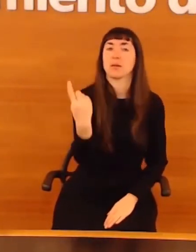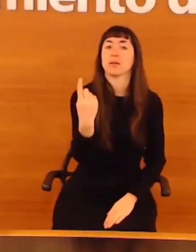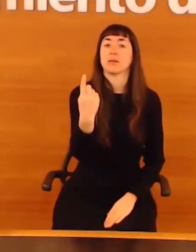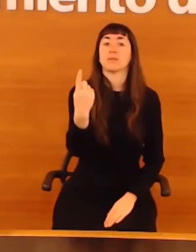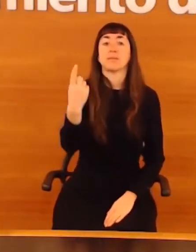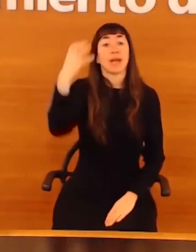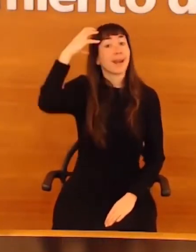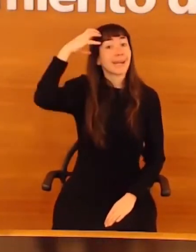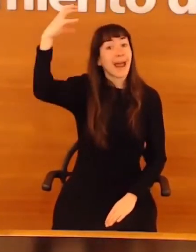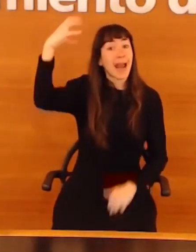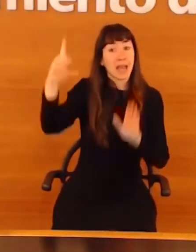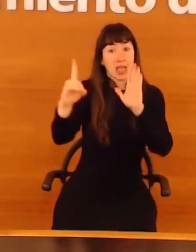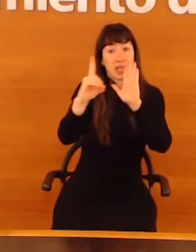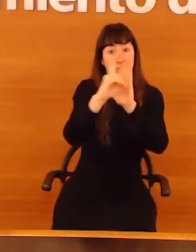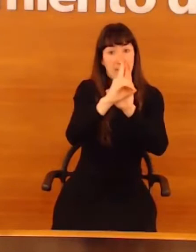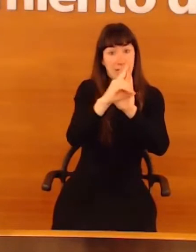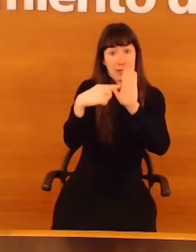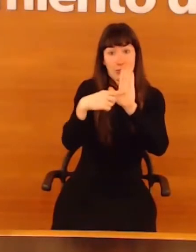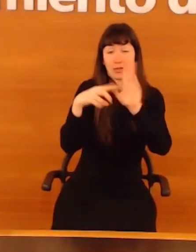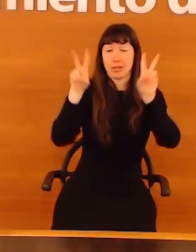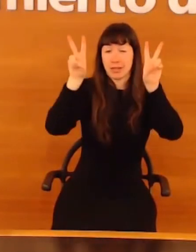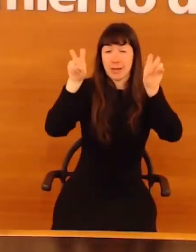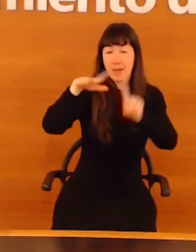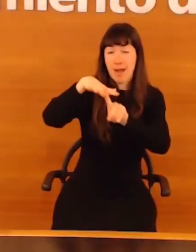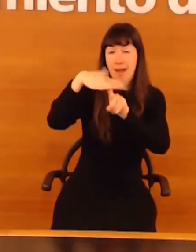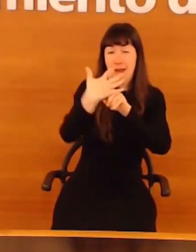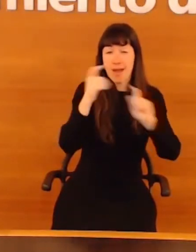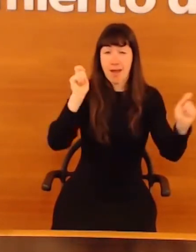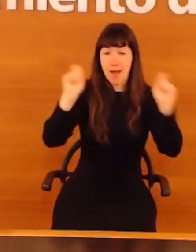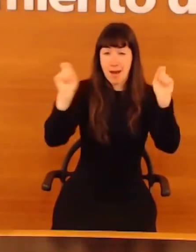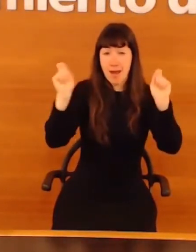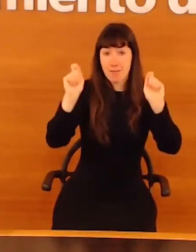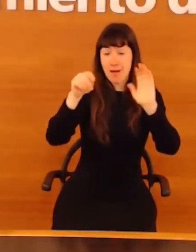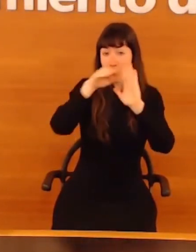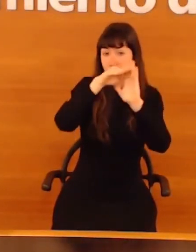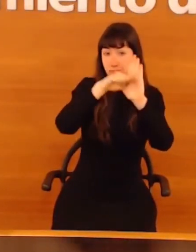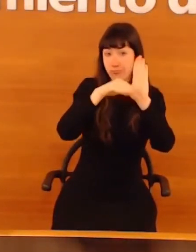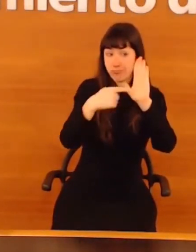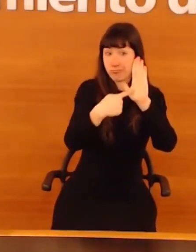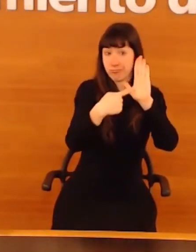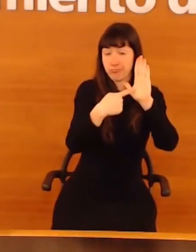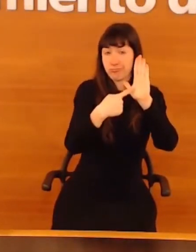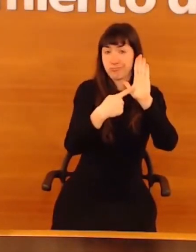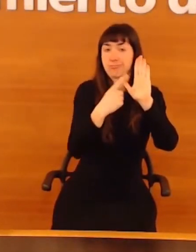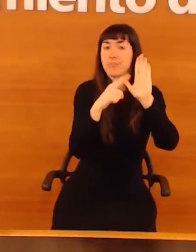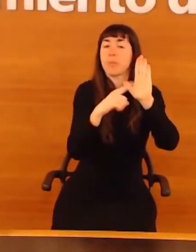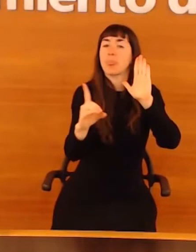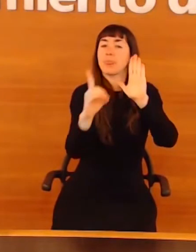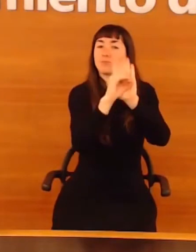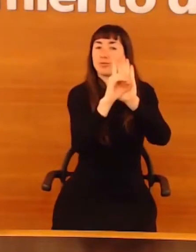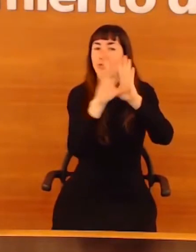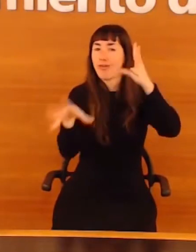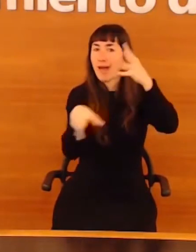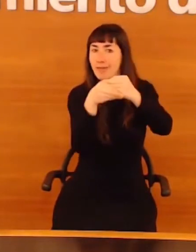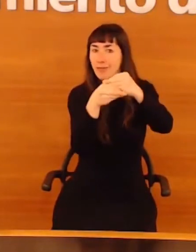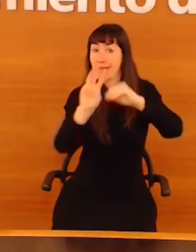al Real Decreto que declara el estado de alarma, donde su disposición adicional tercera habla